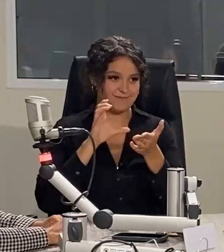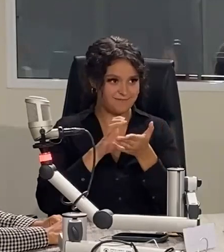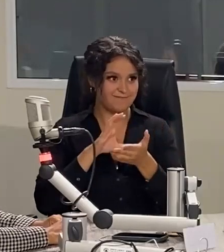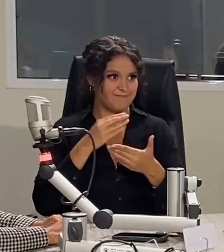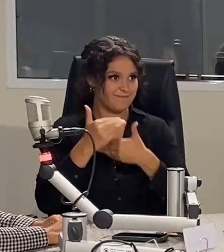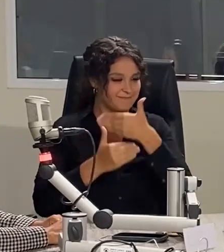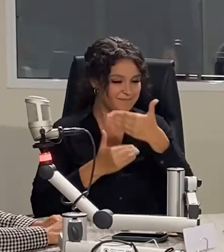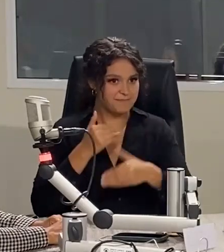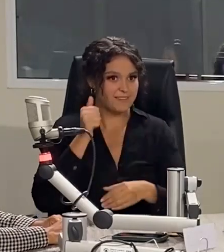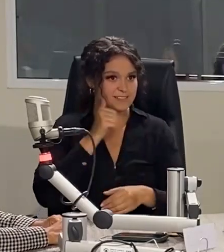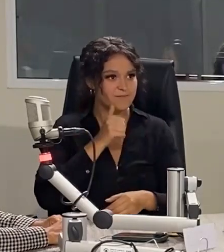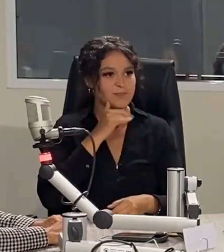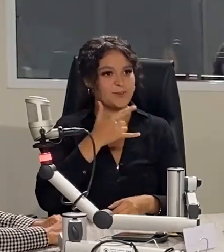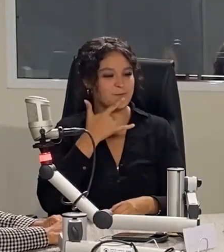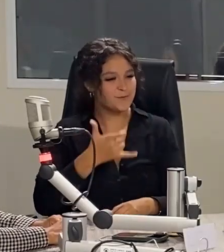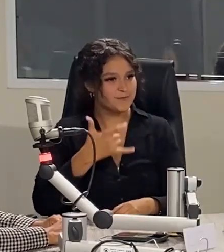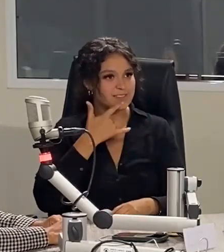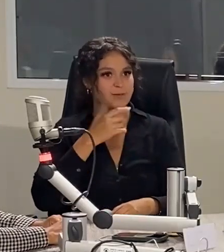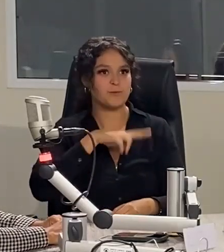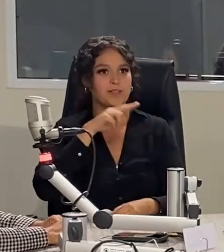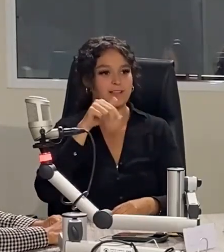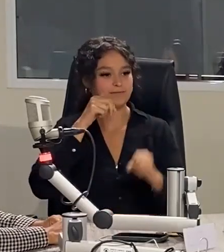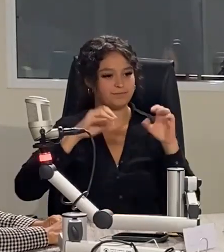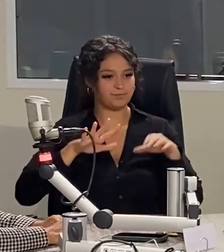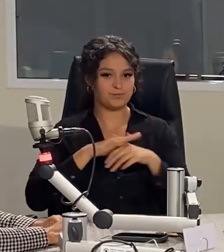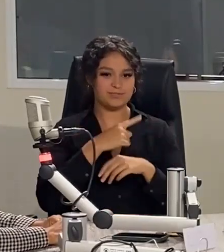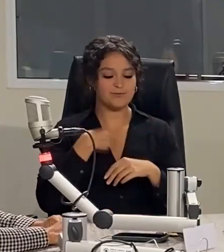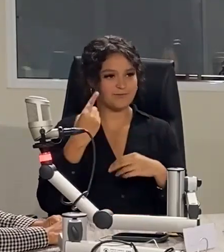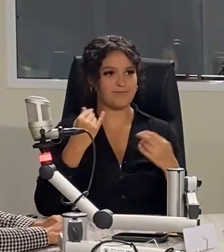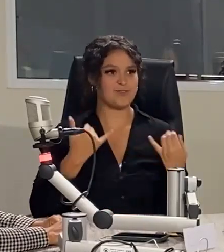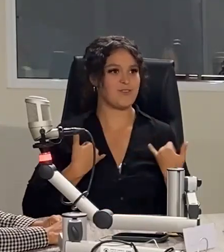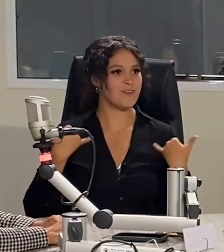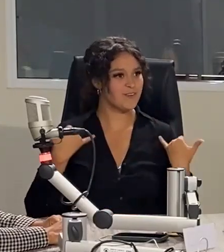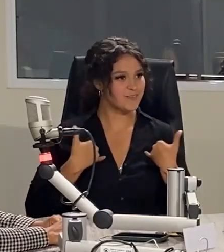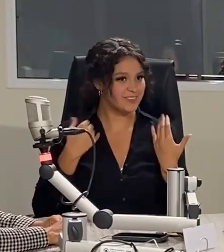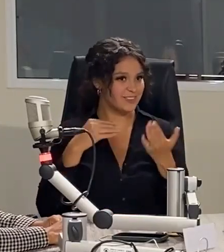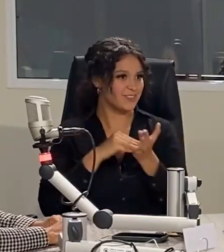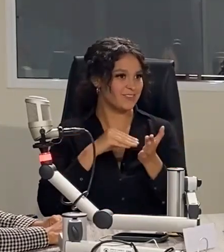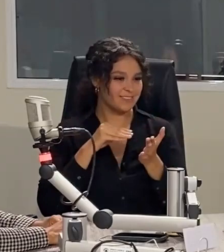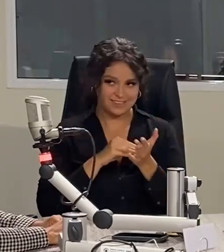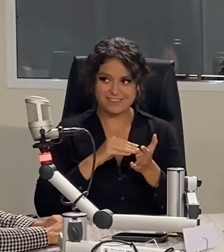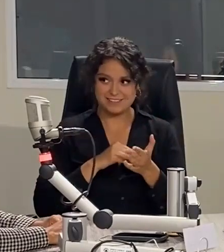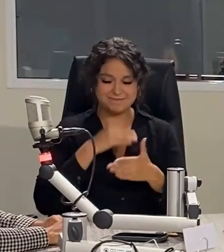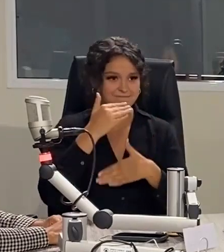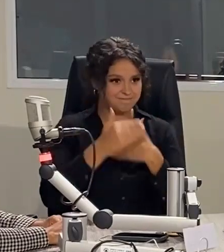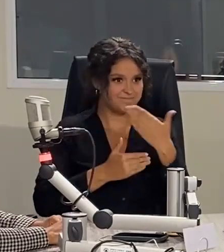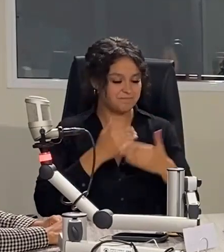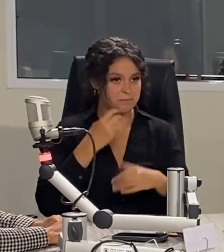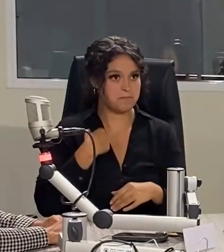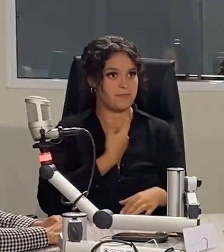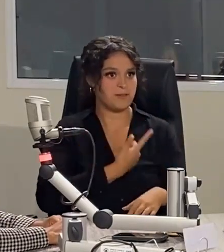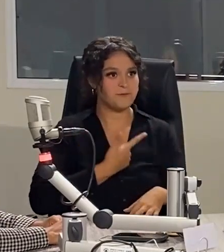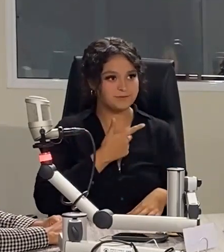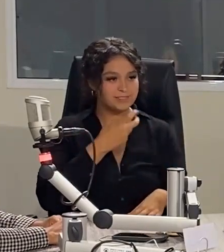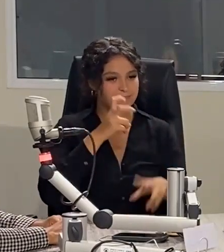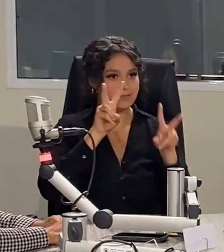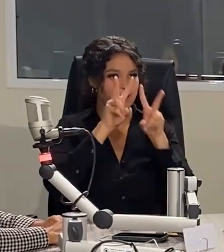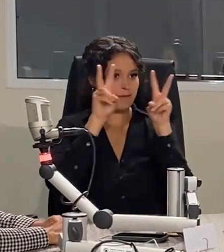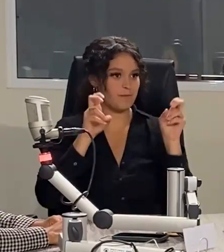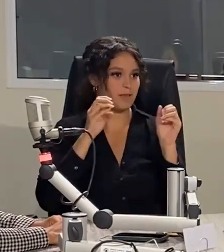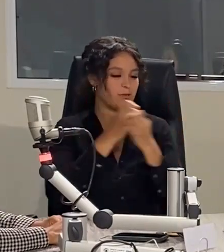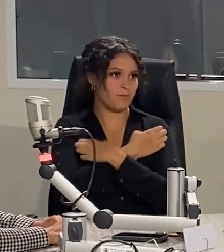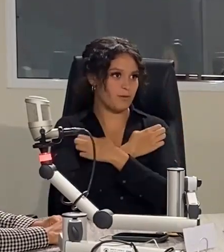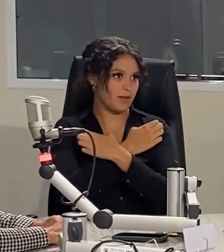equipo con todos mis compañeros con distintas discapacidades que luchamos cada uno justamente por